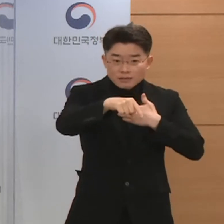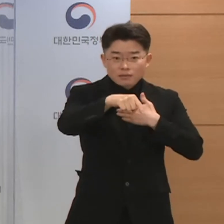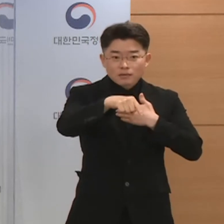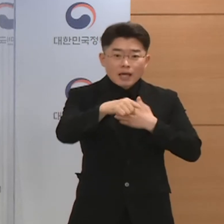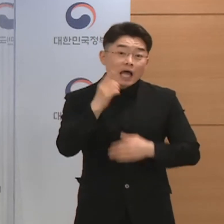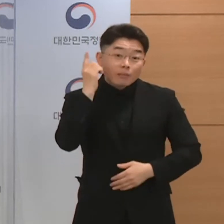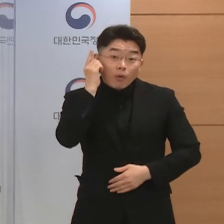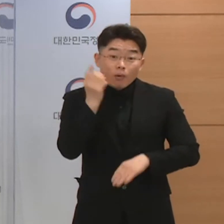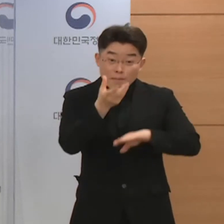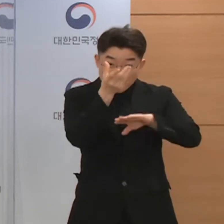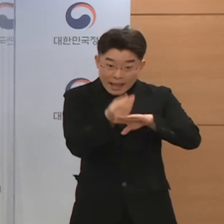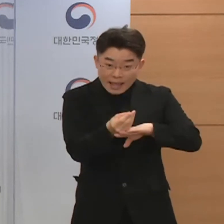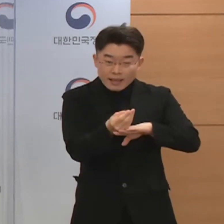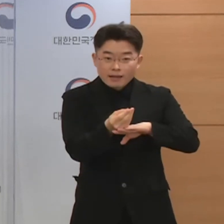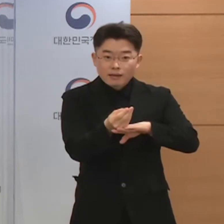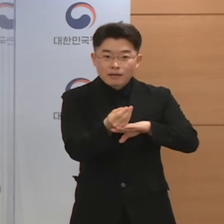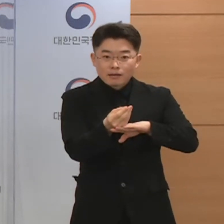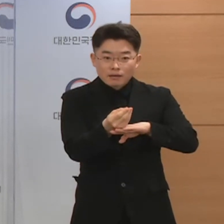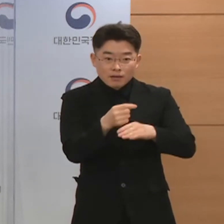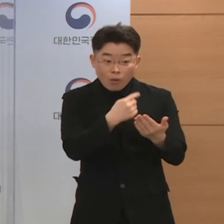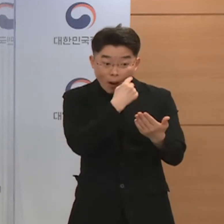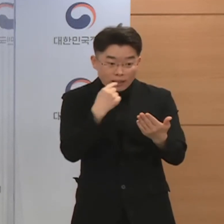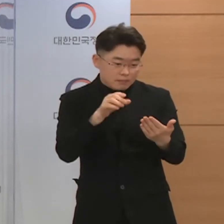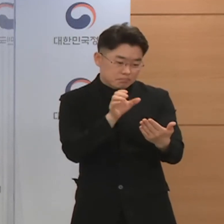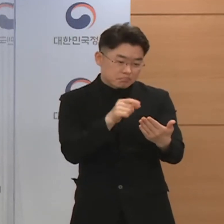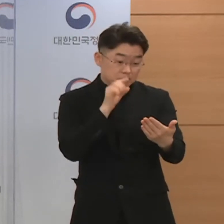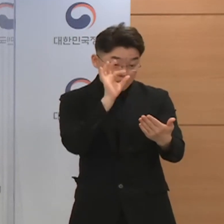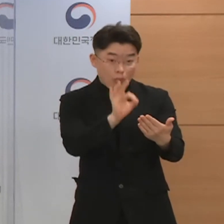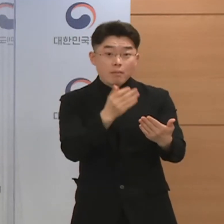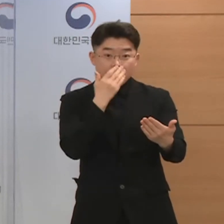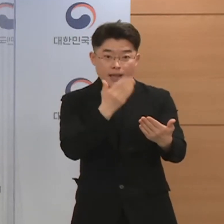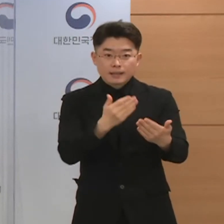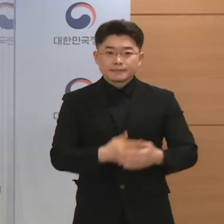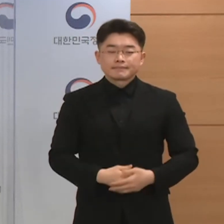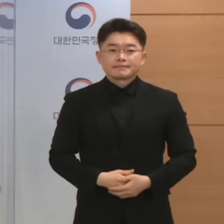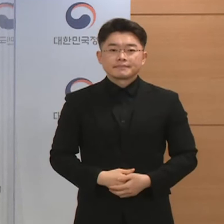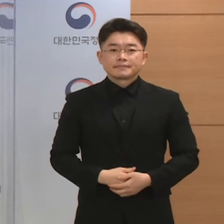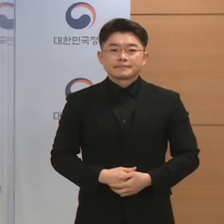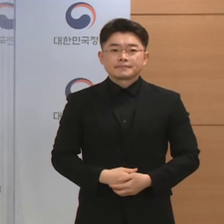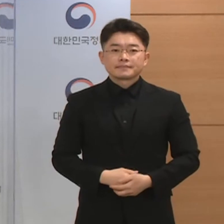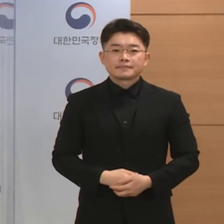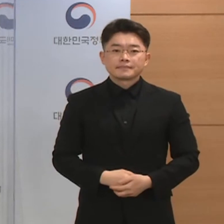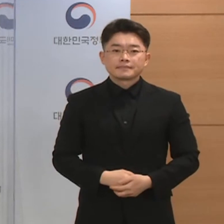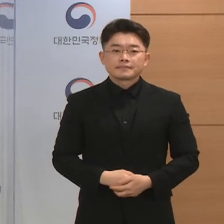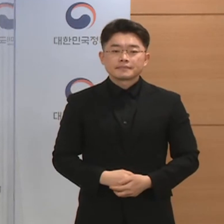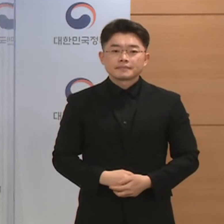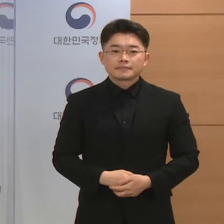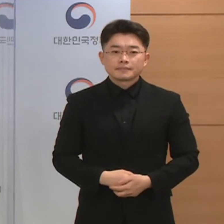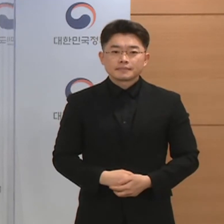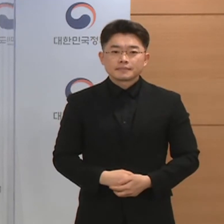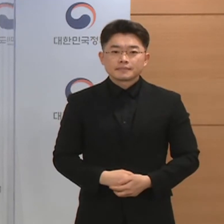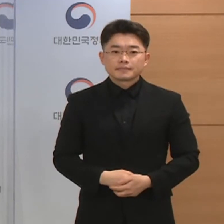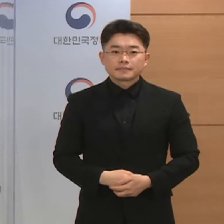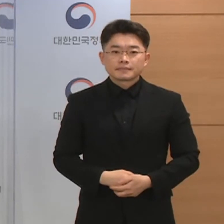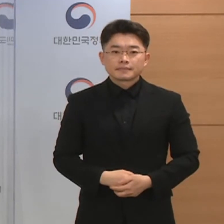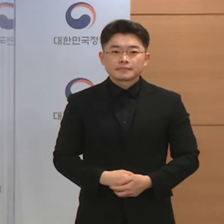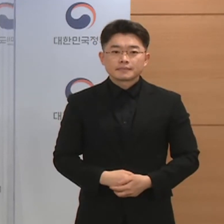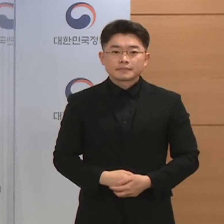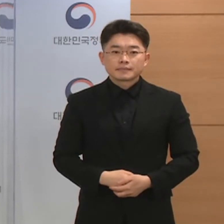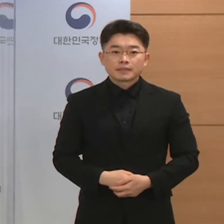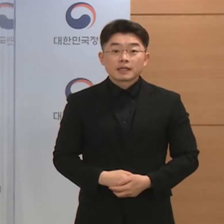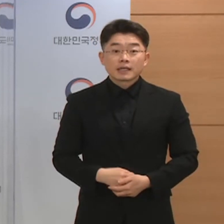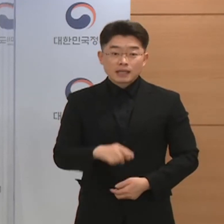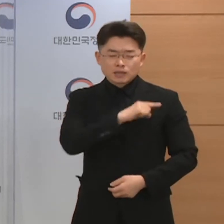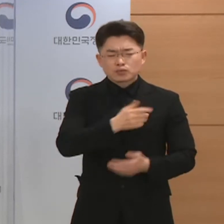모바일 증명서 등을 통해서 현장에서 확인할 수 있겠습니다. 그렇지만 우선적으로는 국민들께서